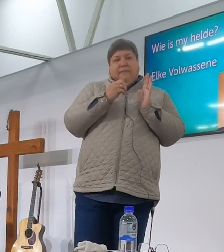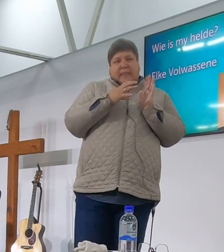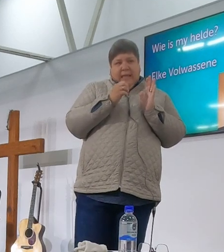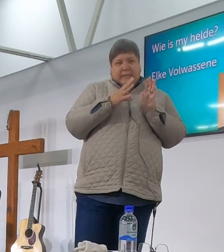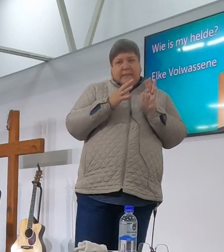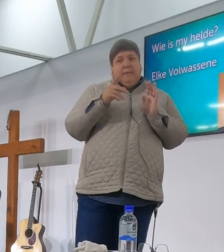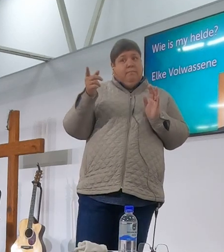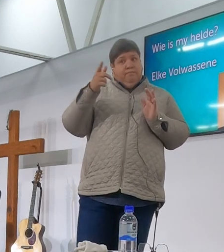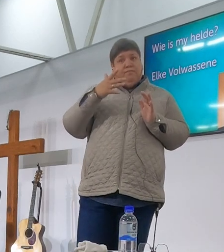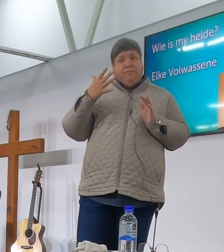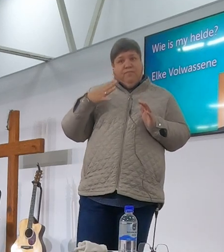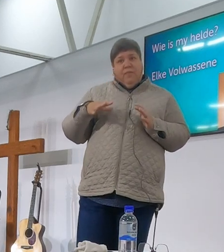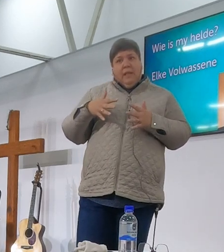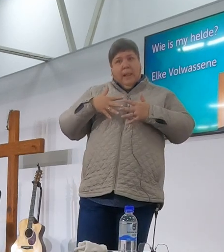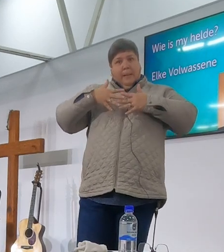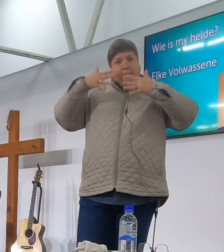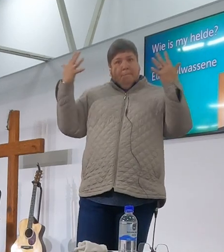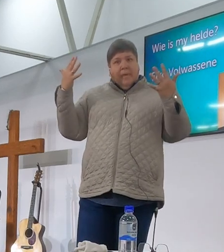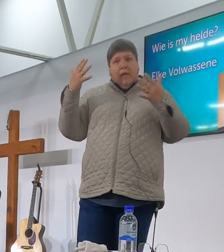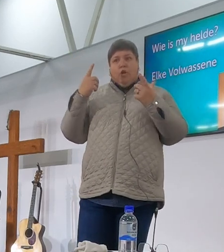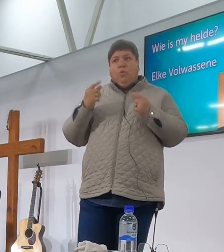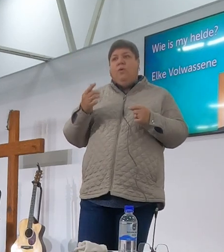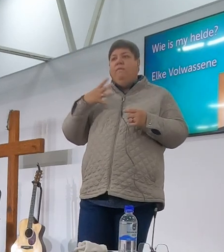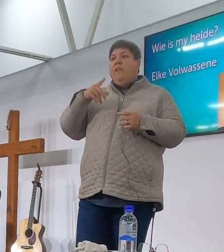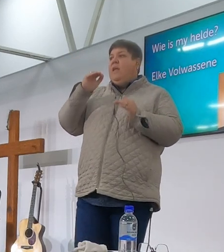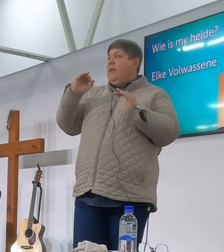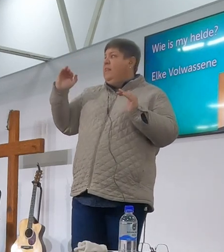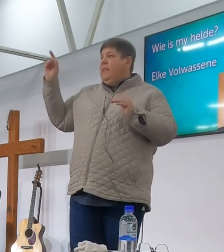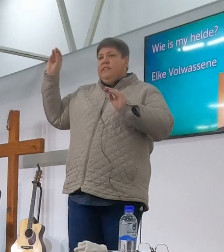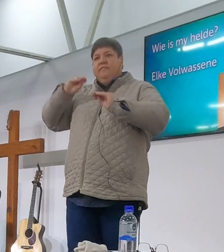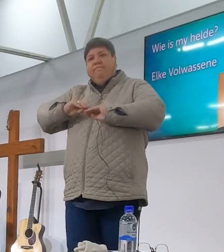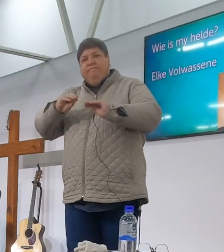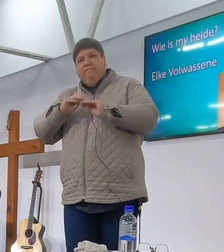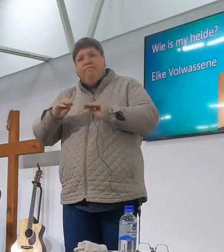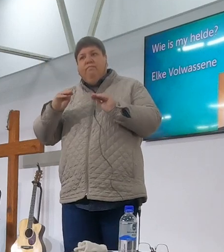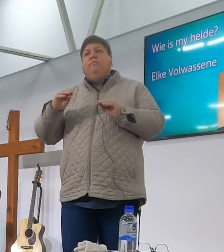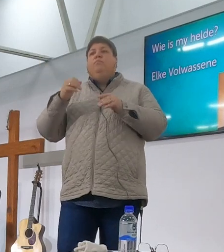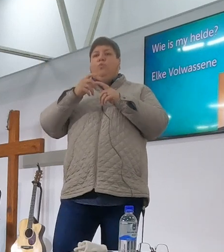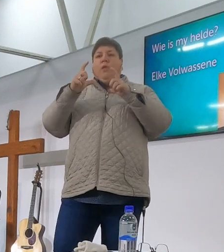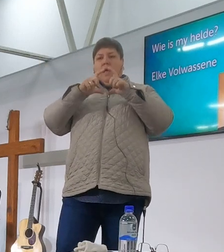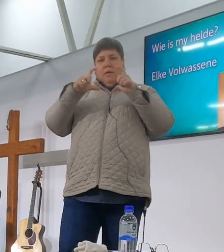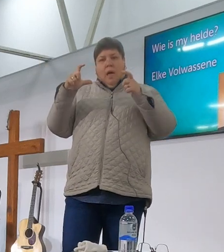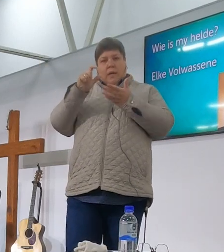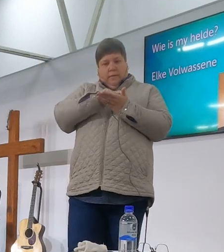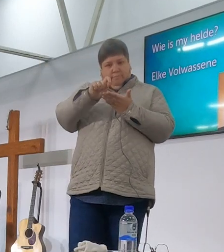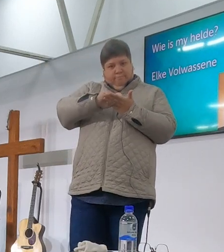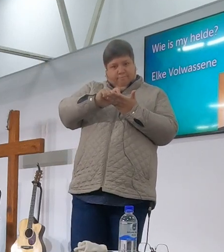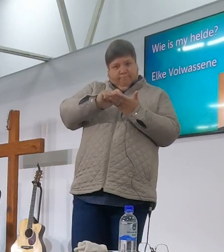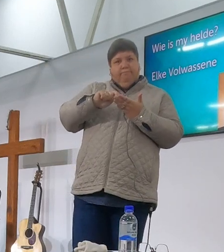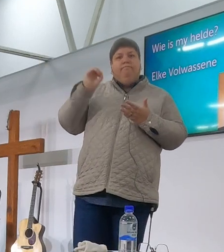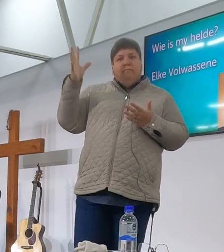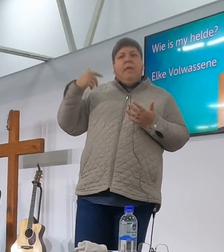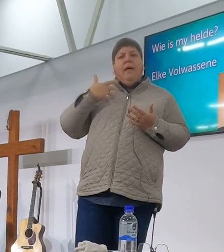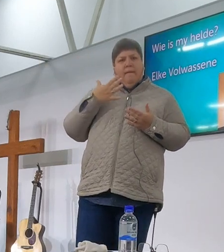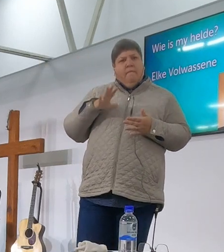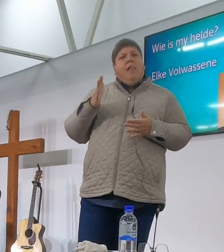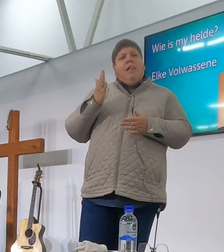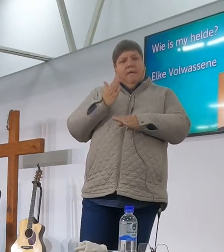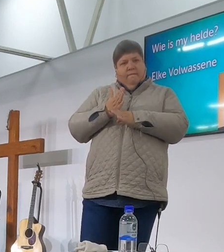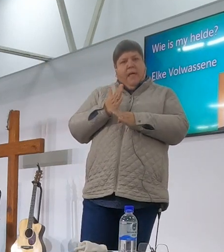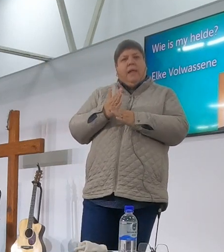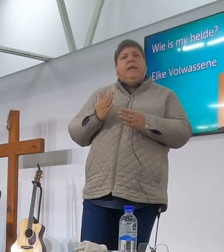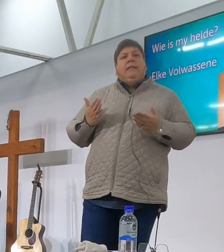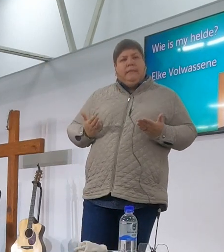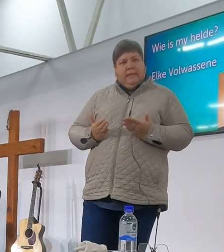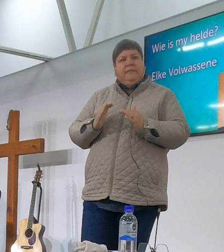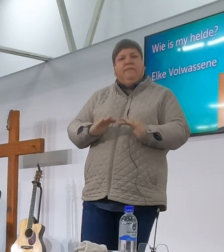einde van die diens dat jy meer moet doen en jy wil 'n sonnaskool onderwyser of 'n onderwyseres word, skryf daarso op die kaartjie jou naam en van en sê ek meld aan vir